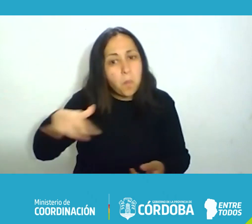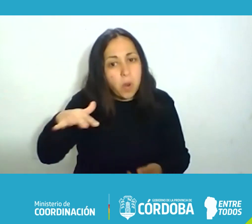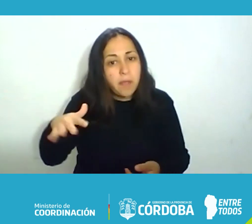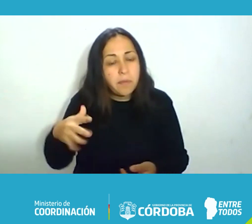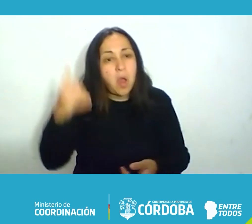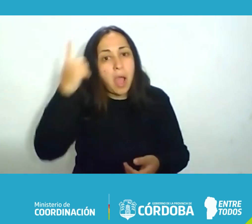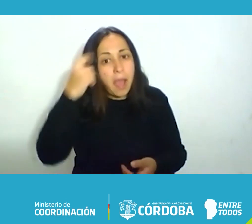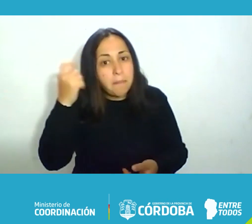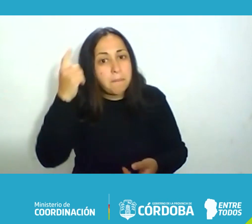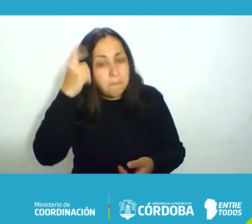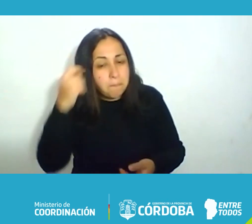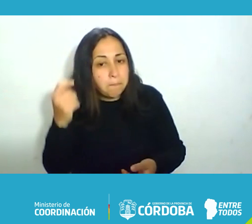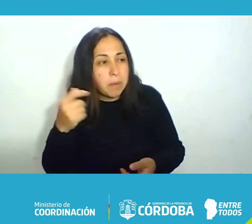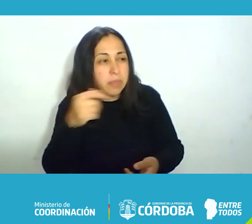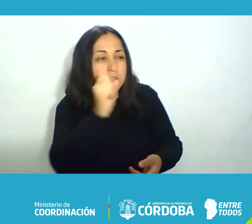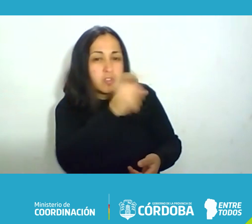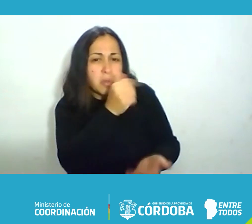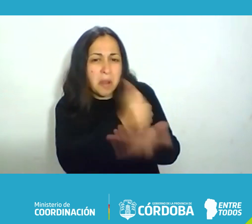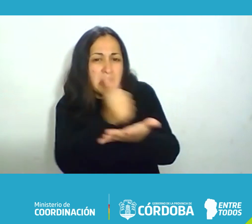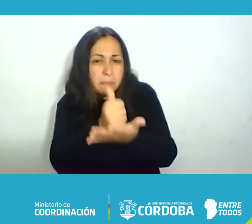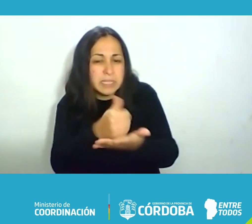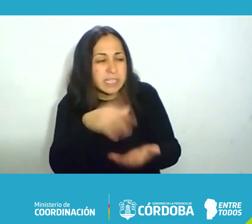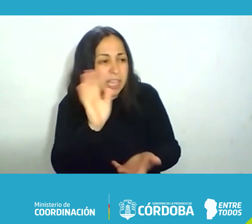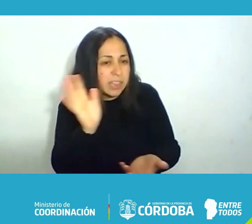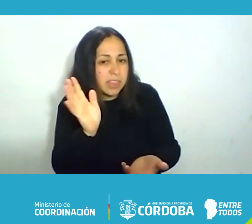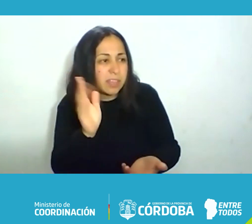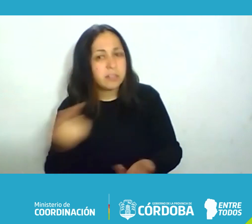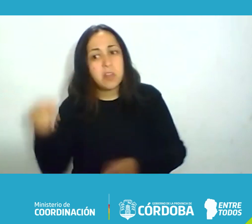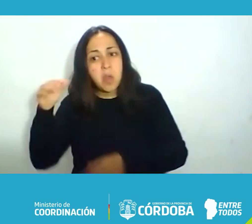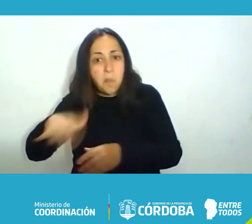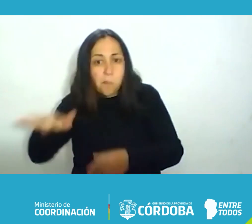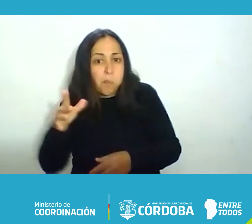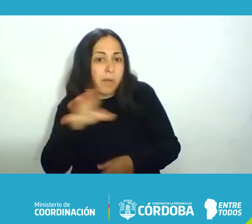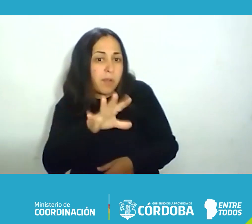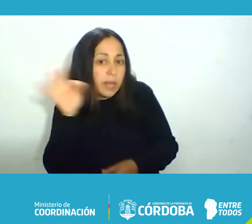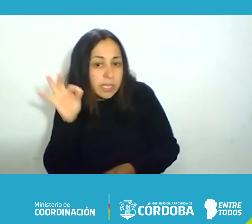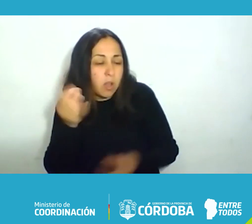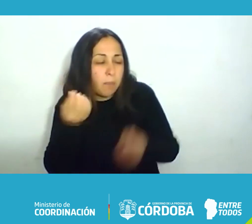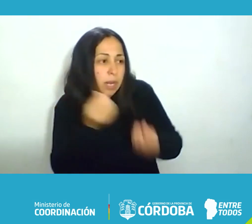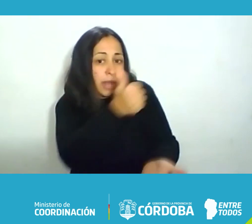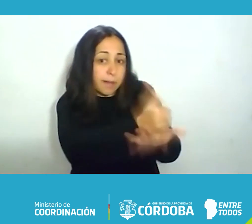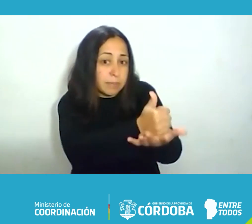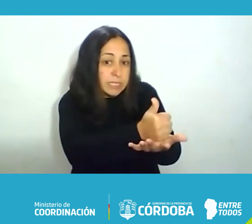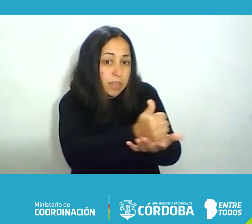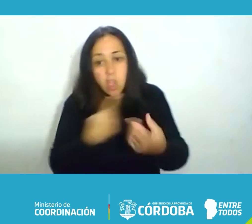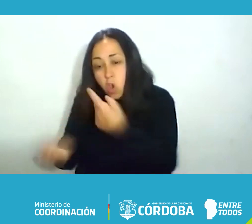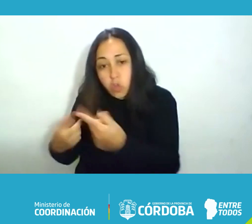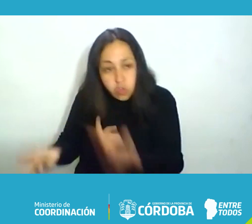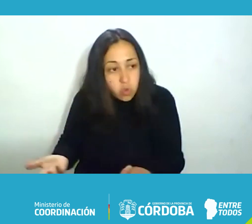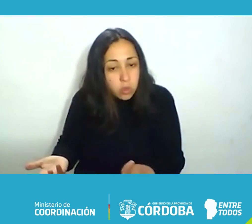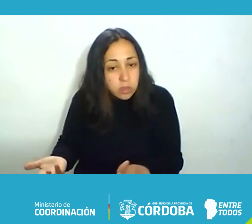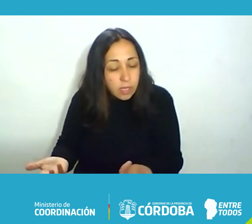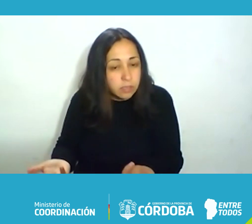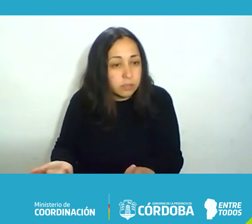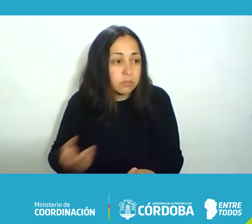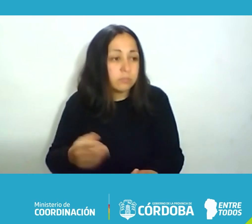vez más va aprendiendo de los líos de sus representantes. El pueblo los eligió, expresa que el pueblo los eligió para que los representen y consulten sobre las obras que